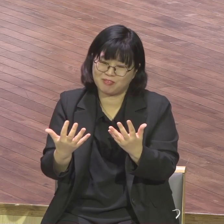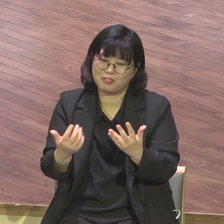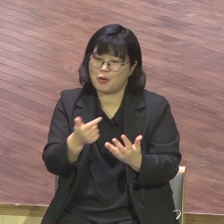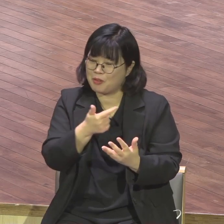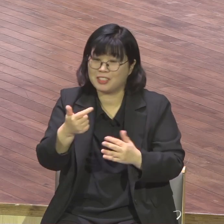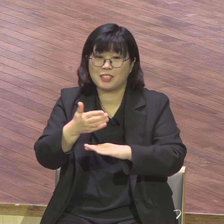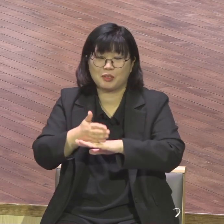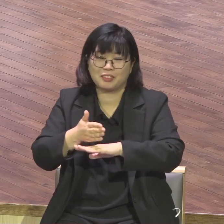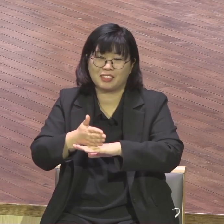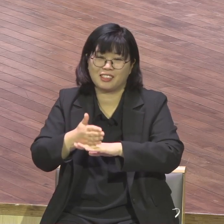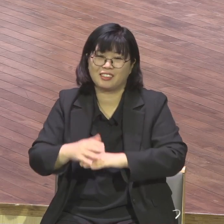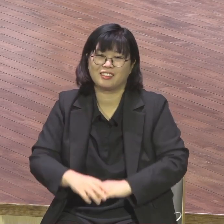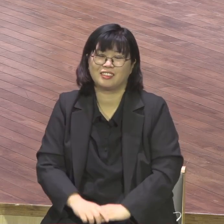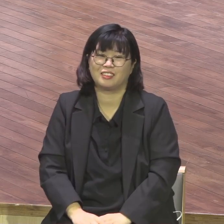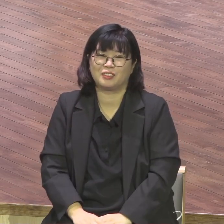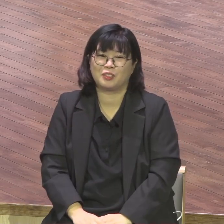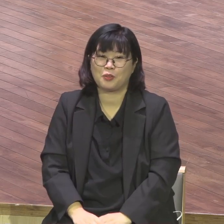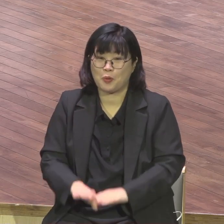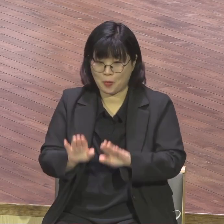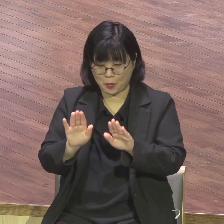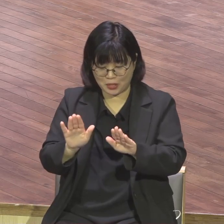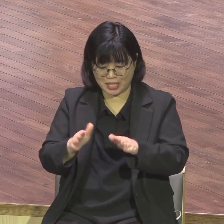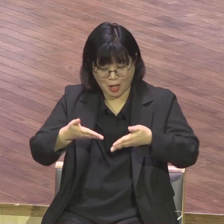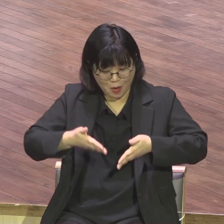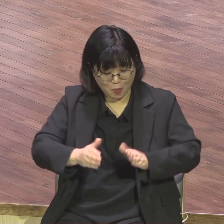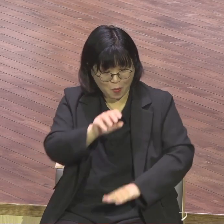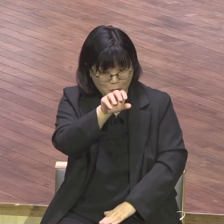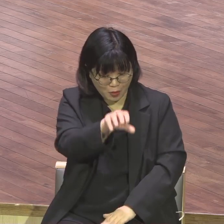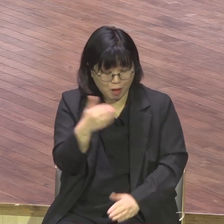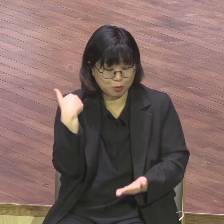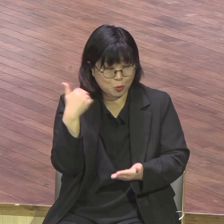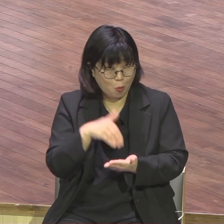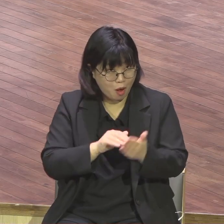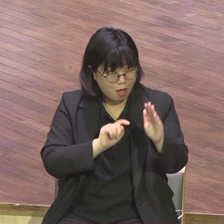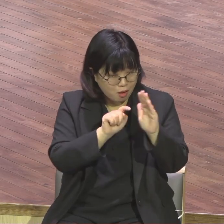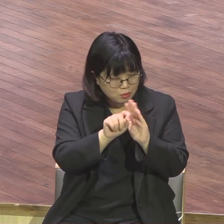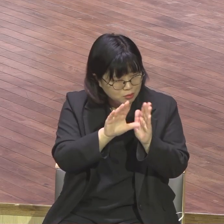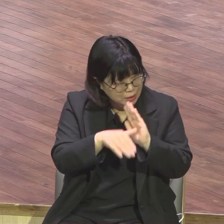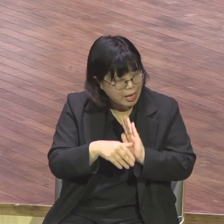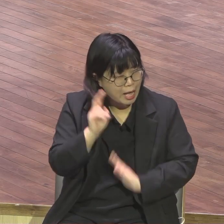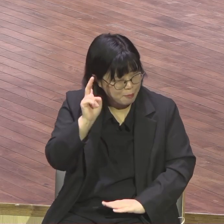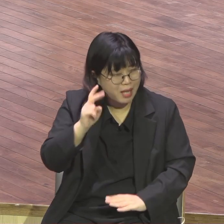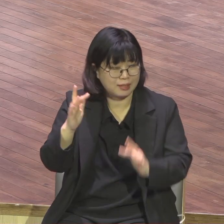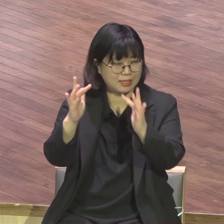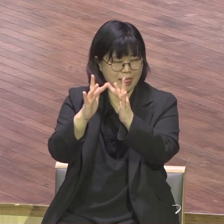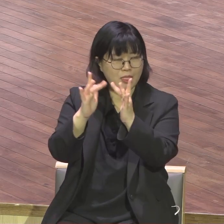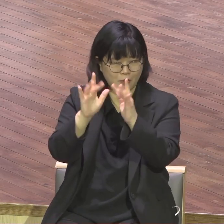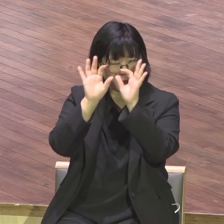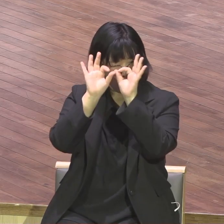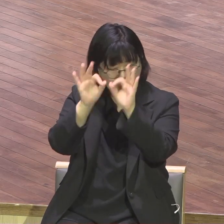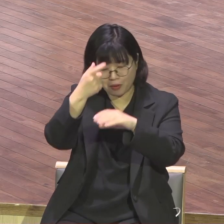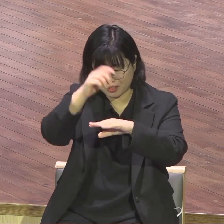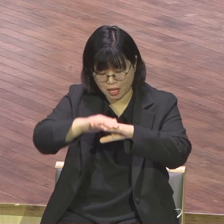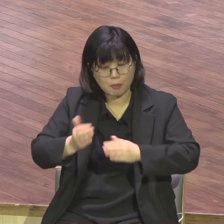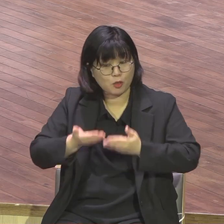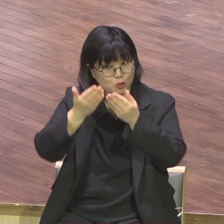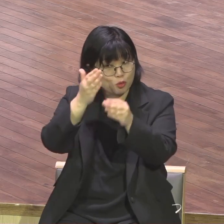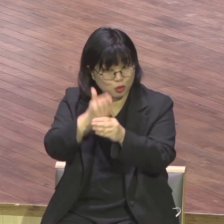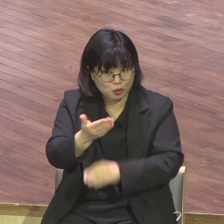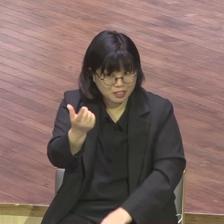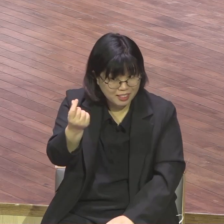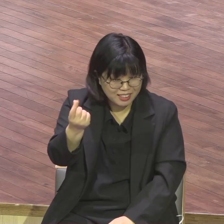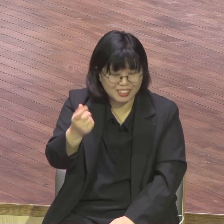고향을 찾은 분들은 오늘 인터넷 통해서 지금 예배를 함께 드리고 계실 텐데 복음으로